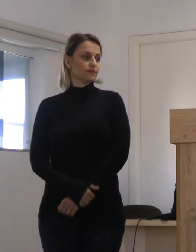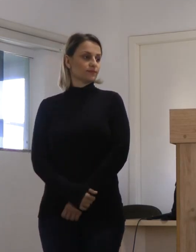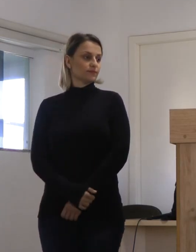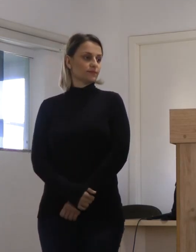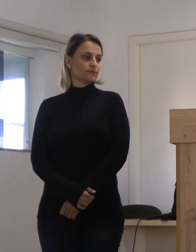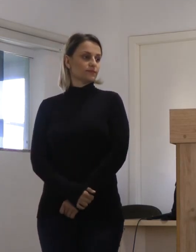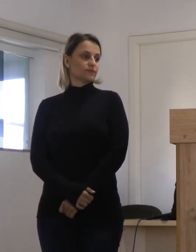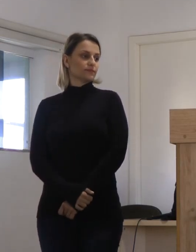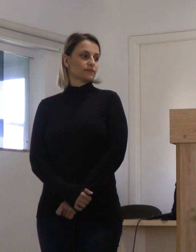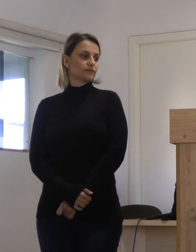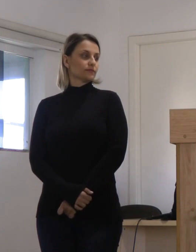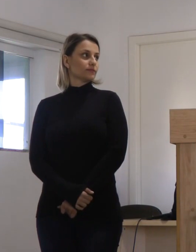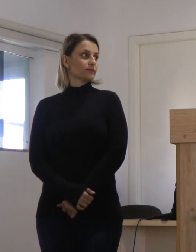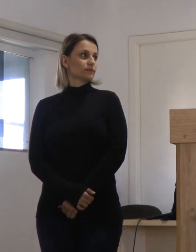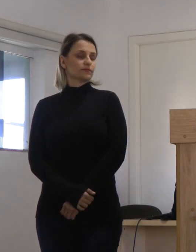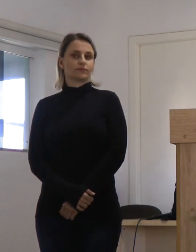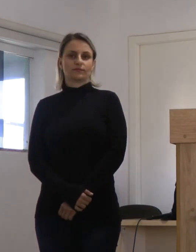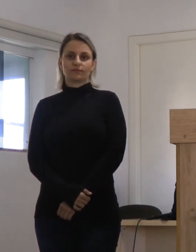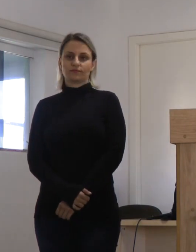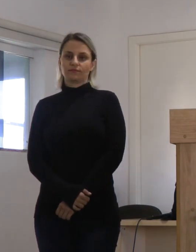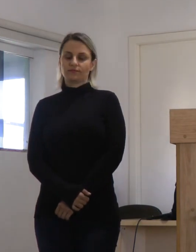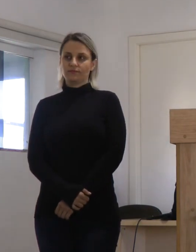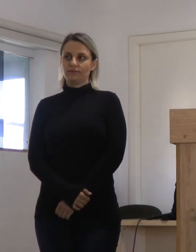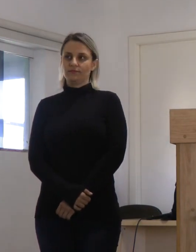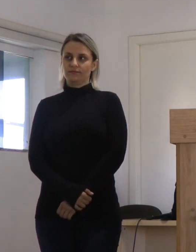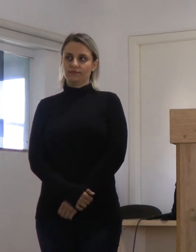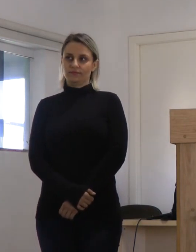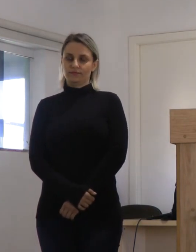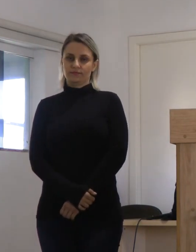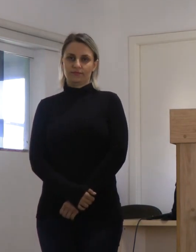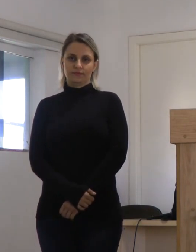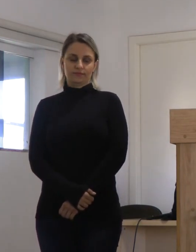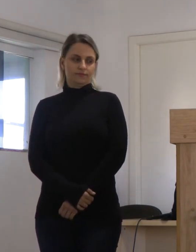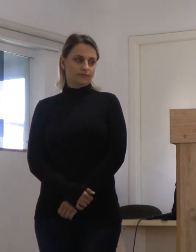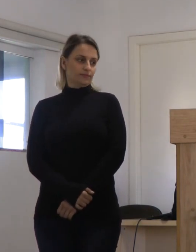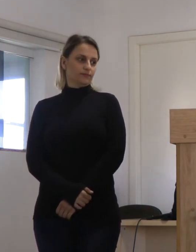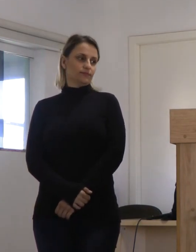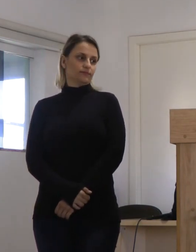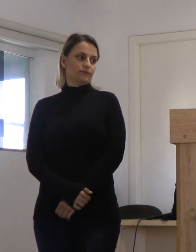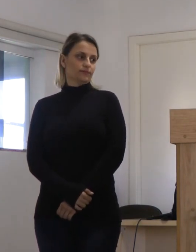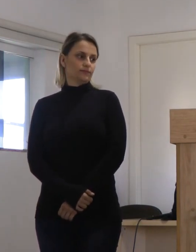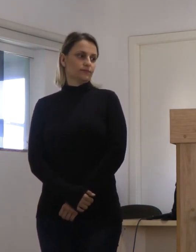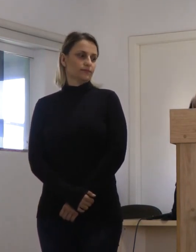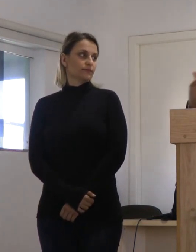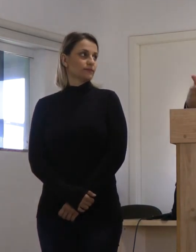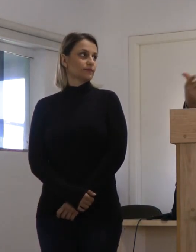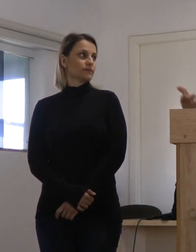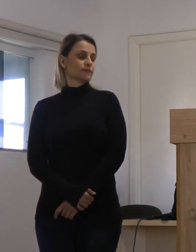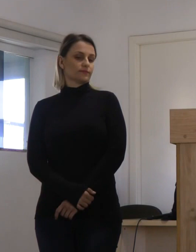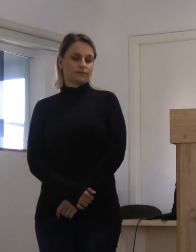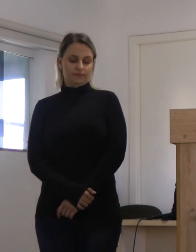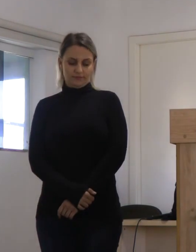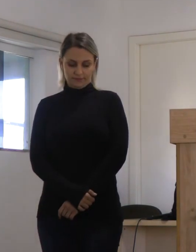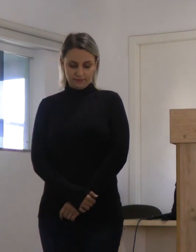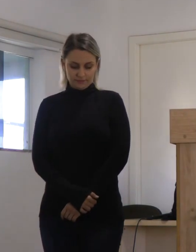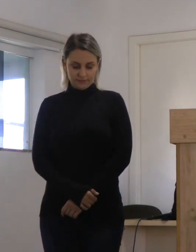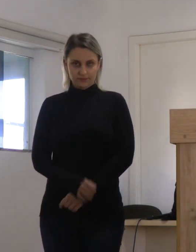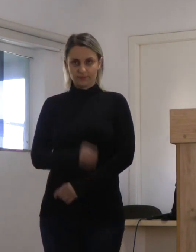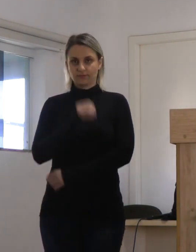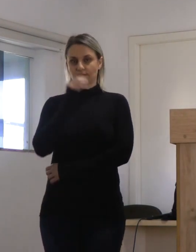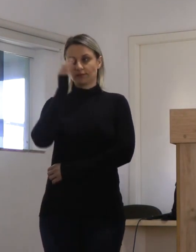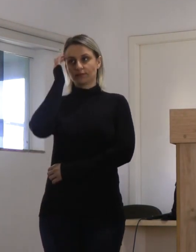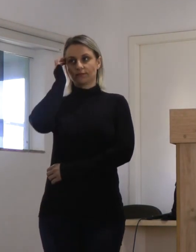filmando, vai ser a primeira vez que a gente vai estar filmando essa palestra com tradução para Libras, para que outras pessoas também